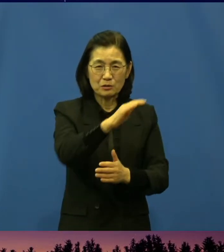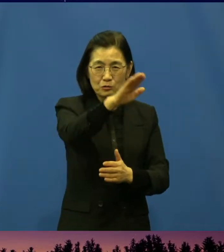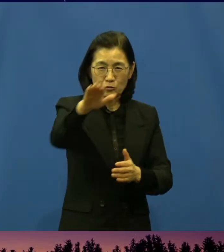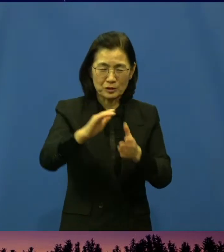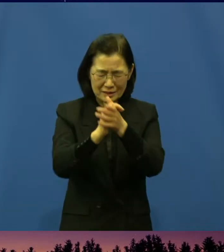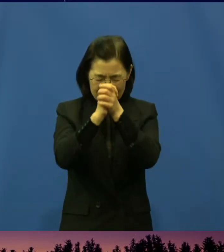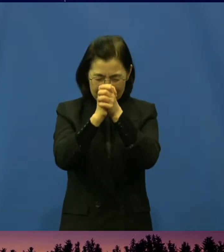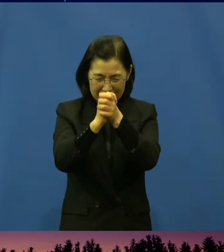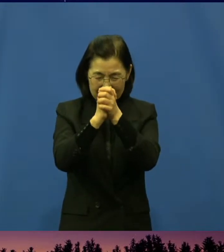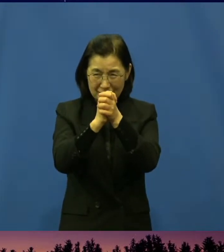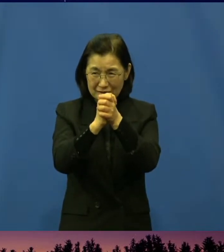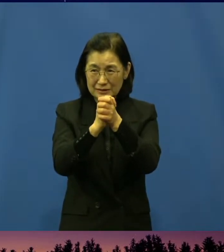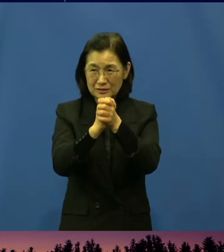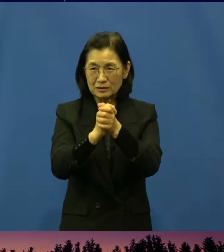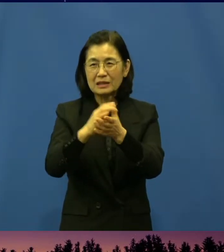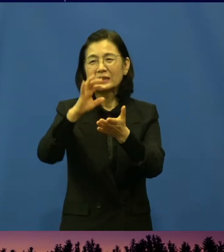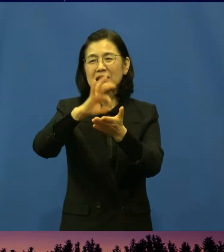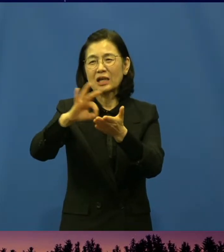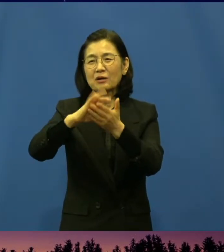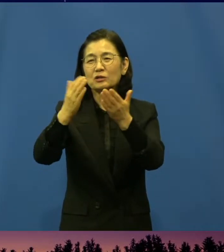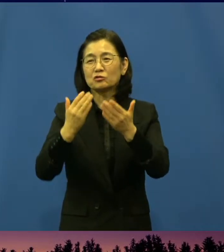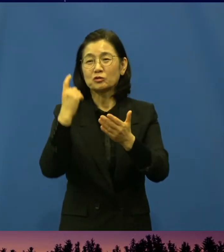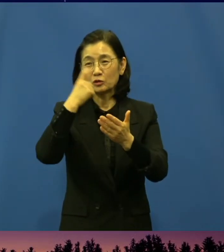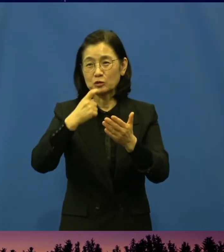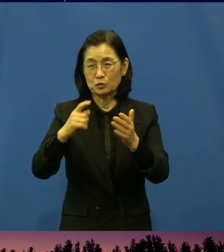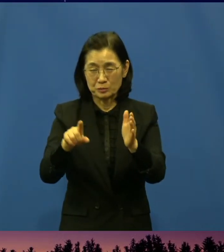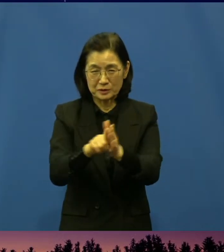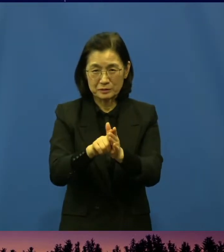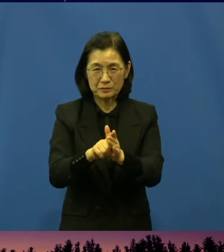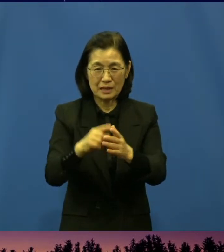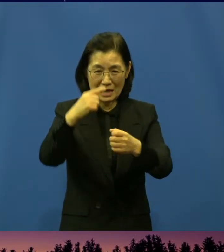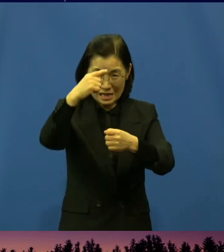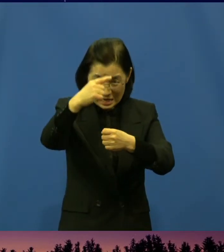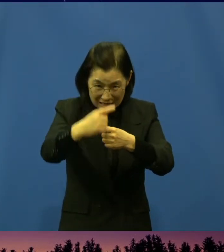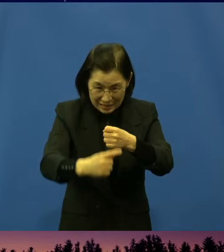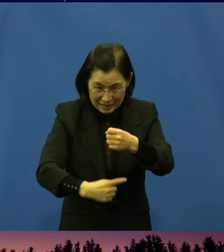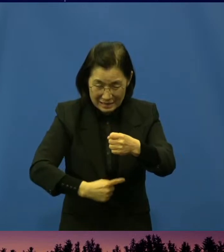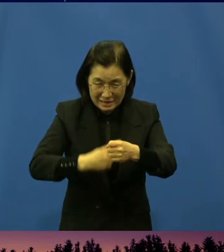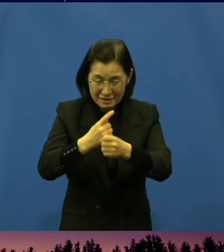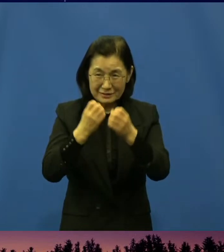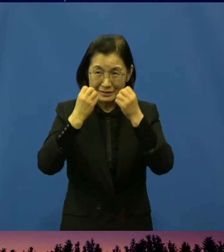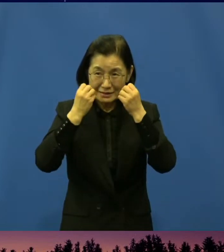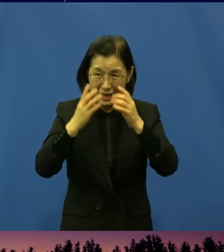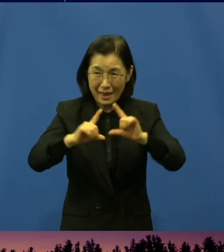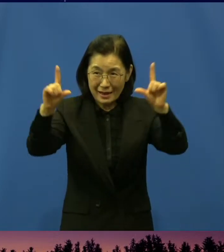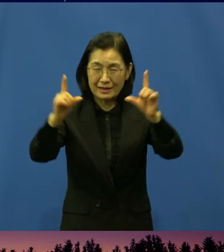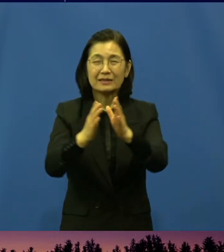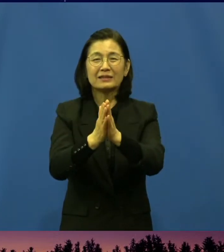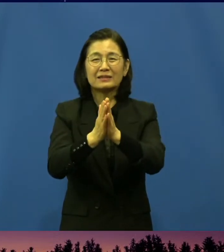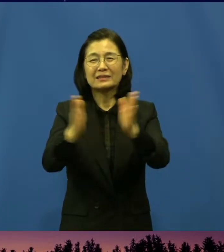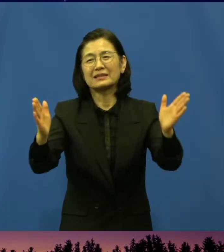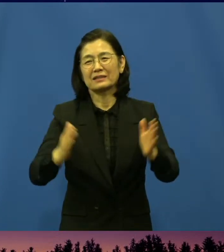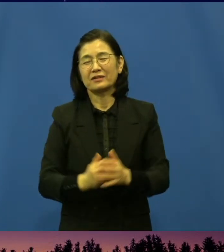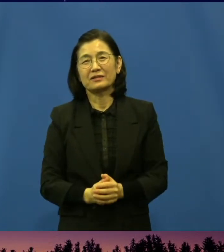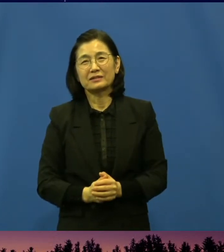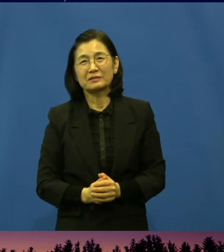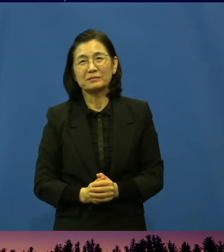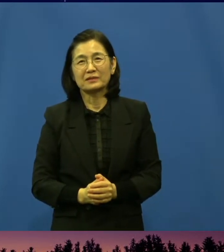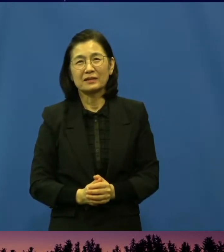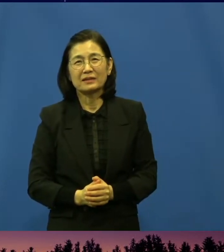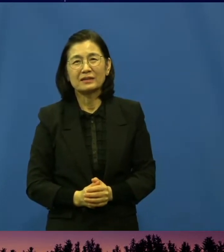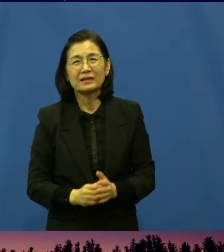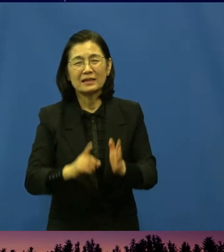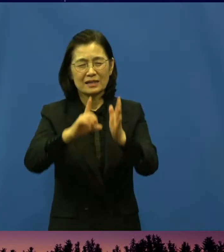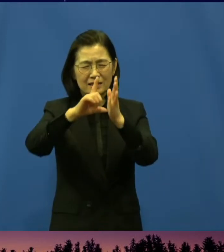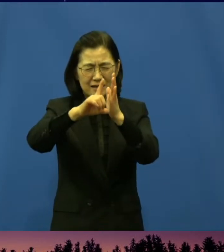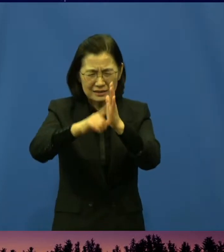믿습니다. 자, 우리가 한 해가 시작되었습니다. 그래서 우리는 이제 시간에 대한